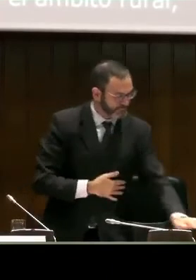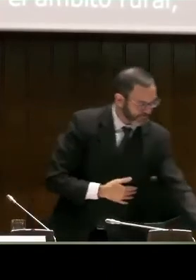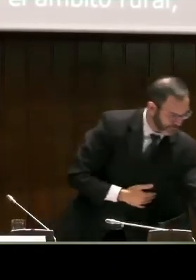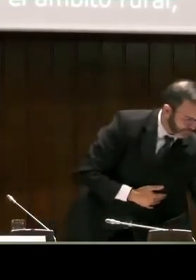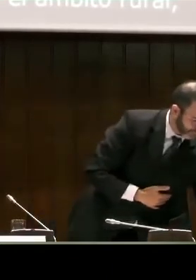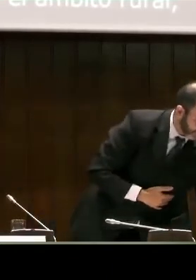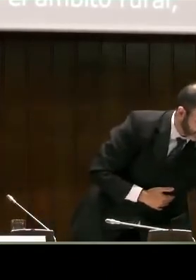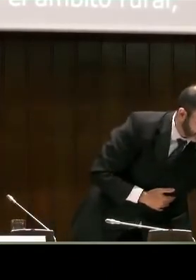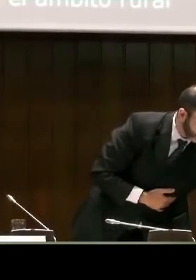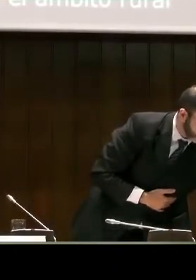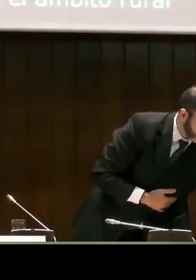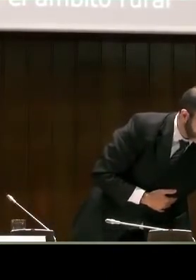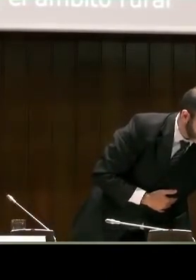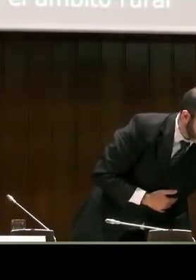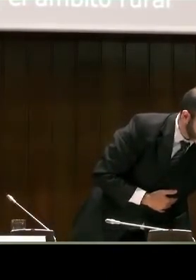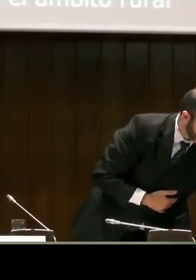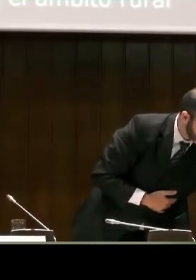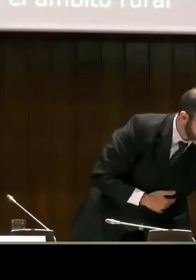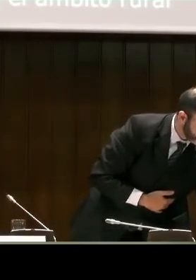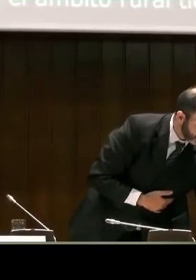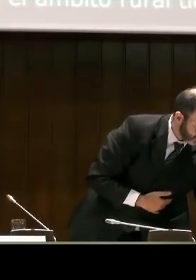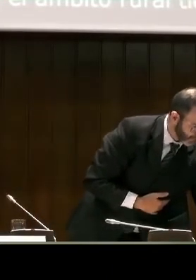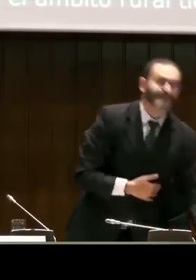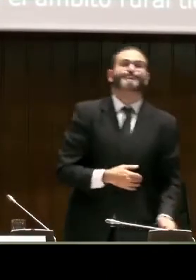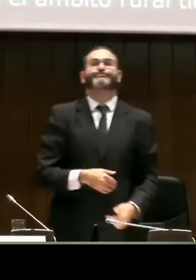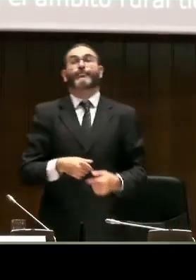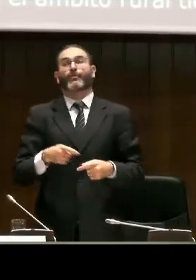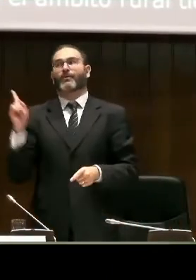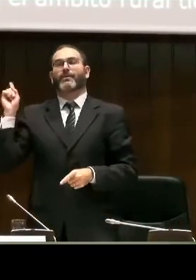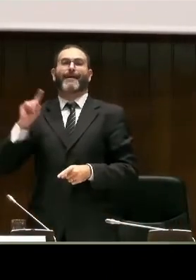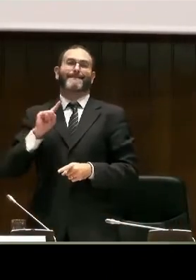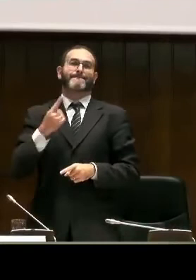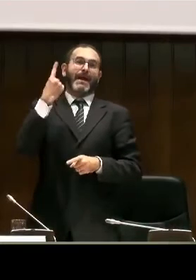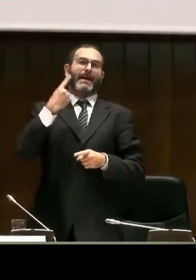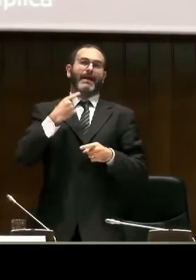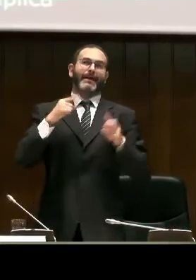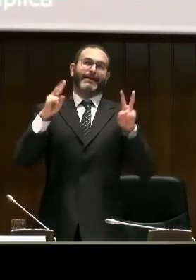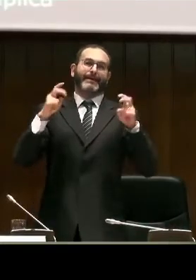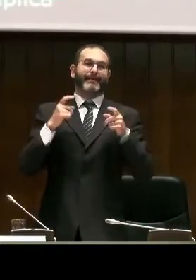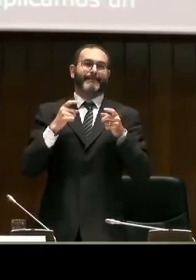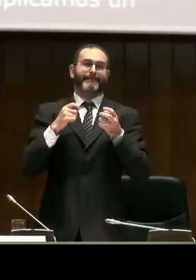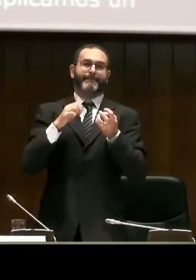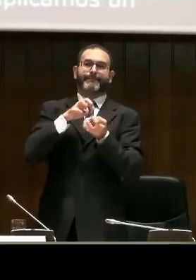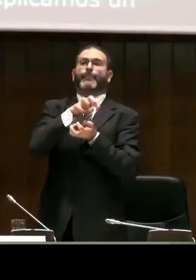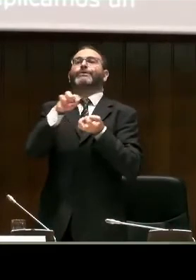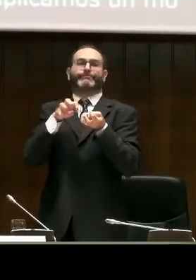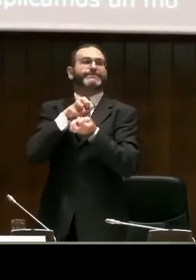para trabajar en ello y prepararnos para cubrir sus necesidades en todos los ámbitos, no solo en la